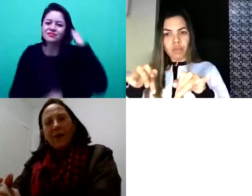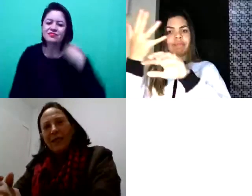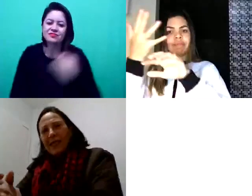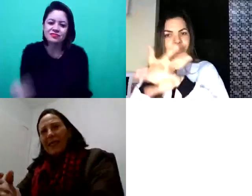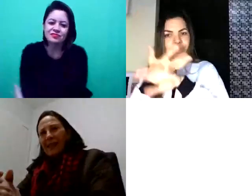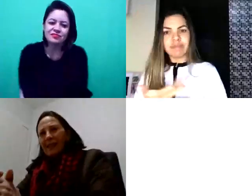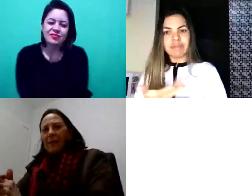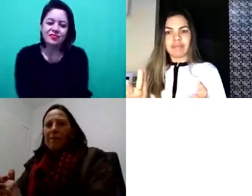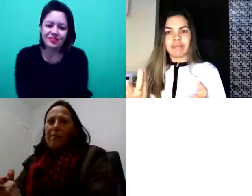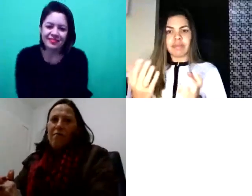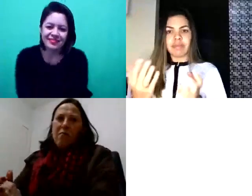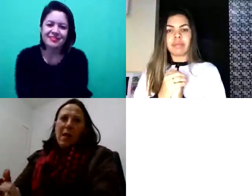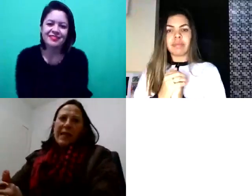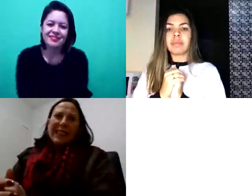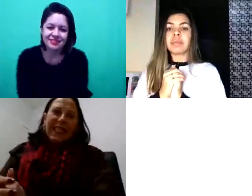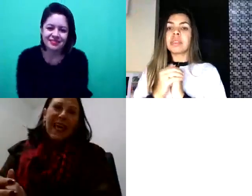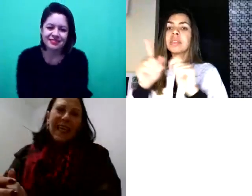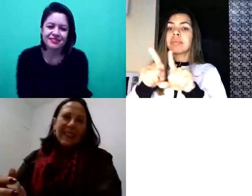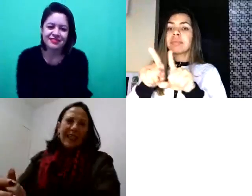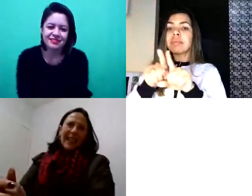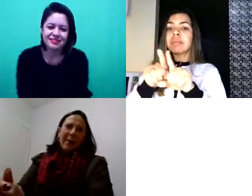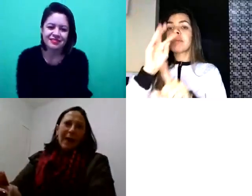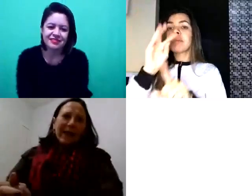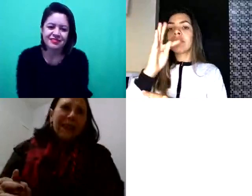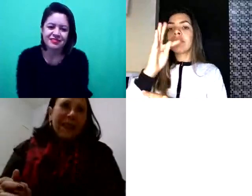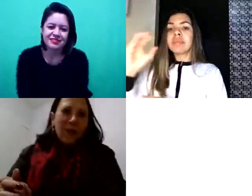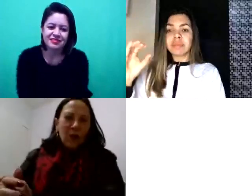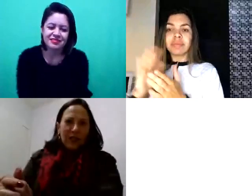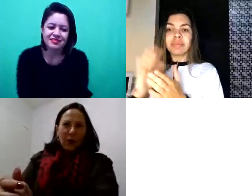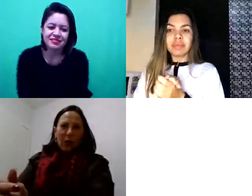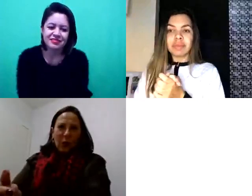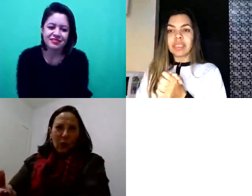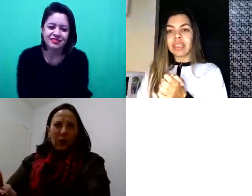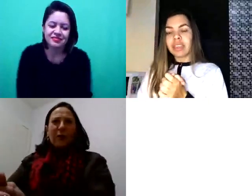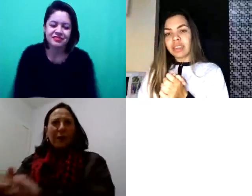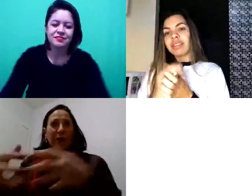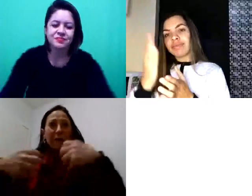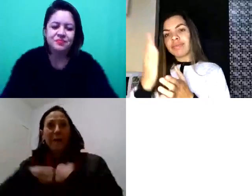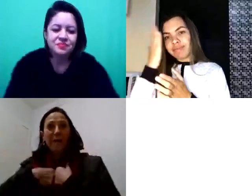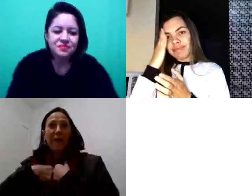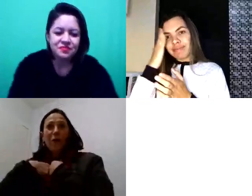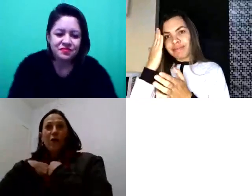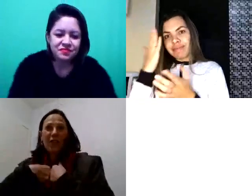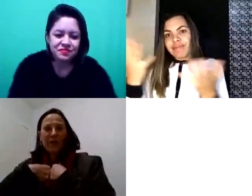e os TCCs. Sei que assim é a parte que está angustiando todo mundo, está me